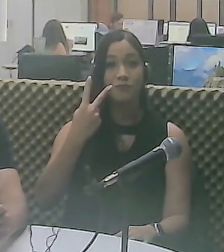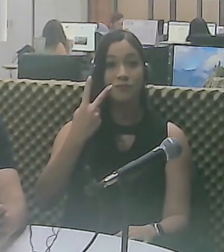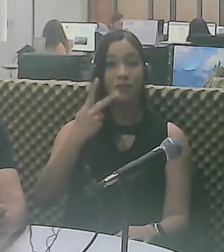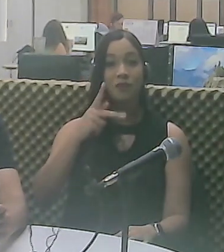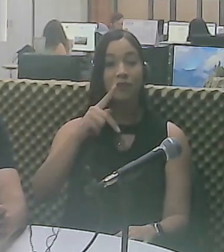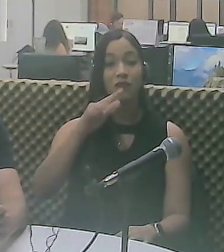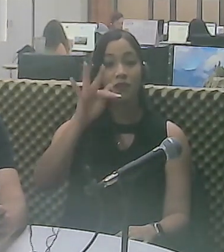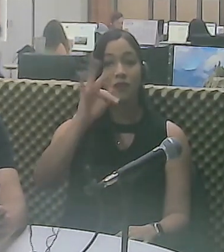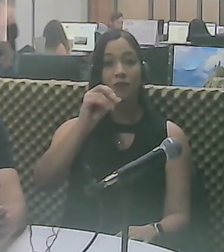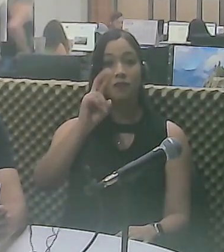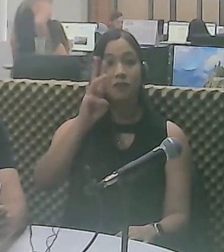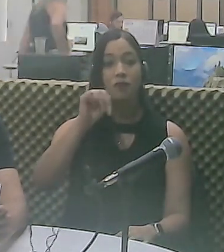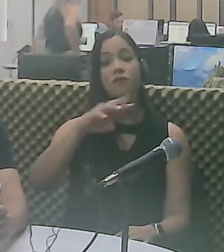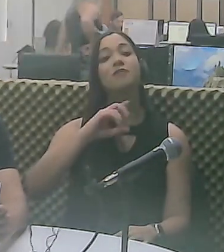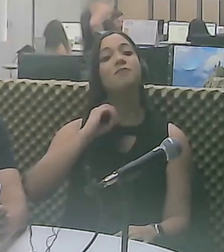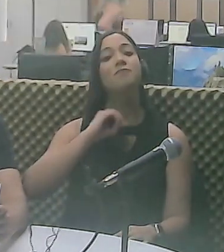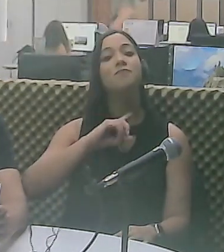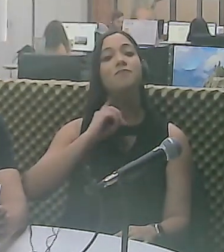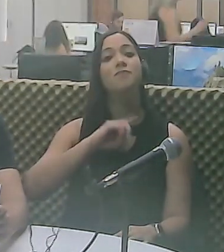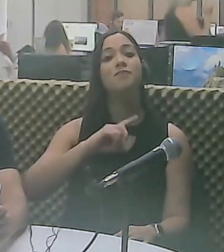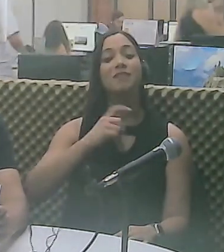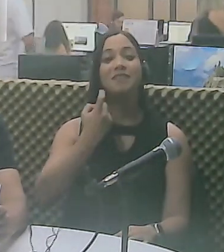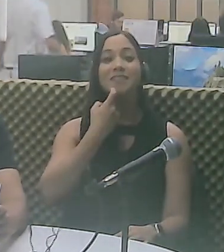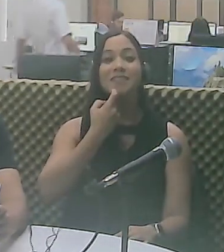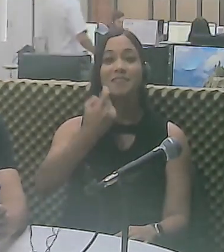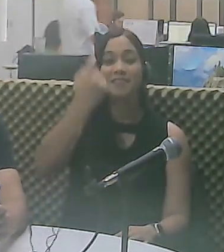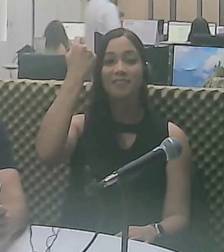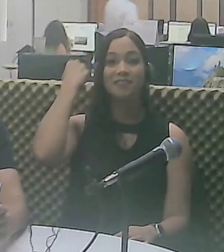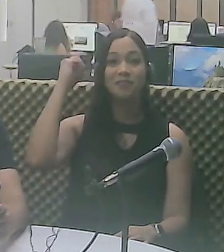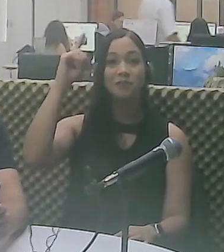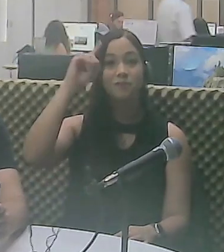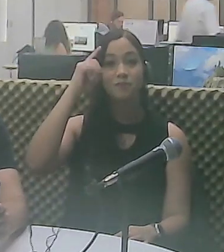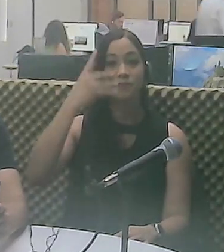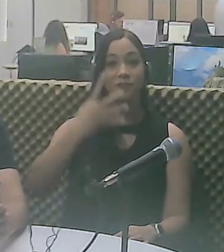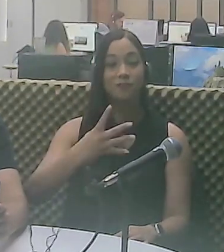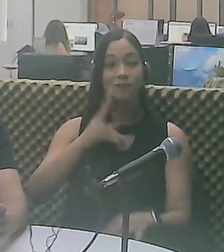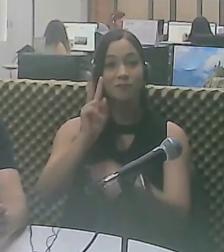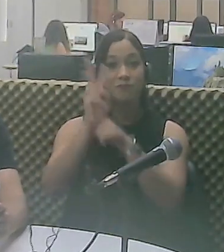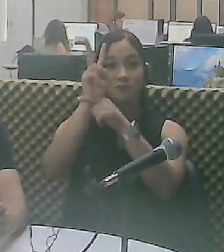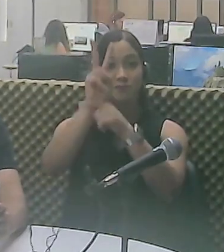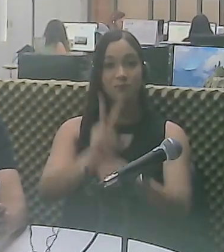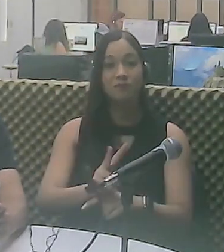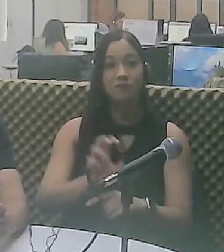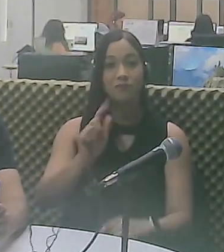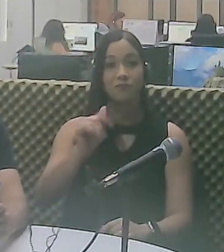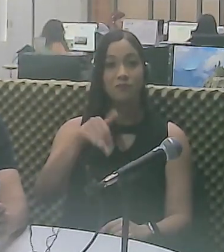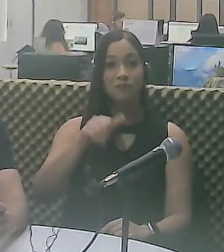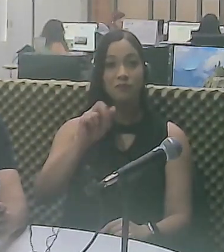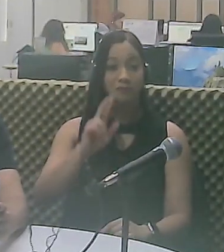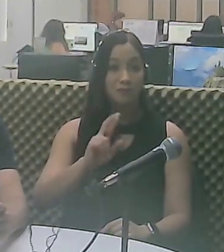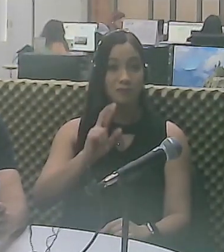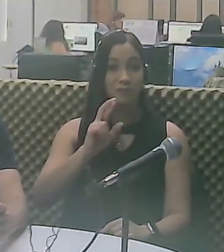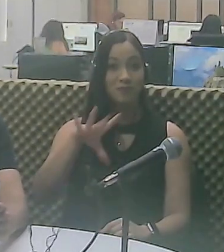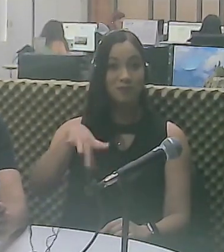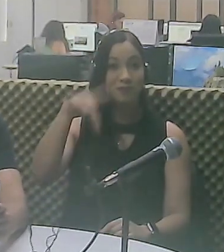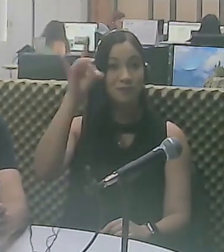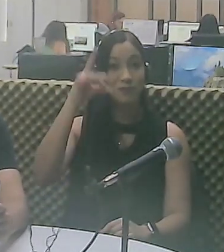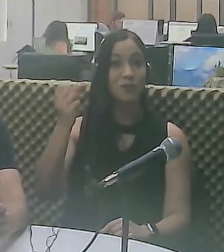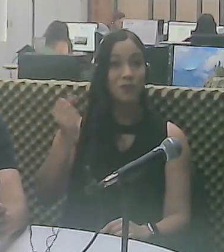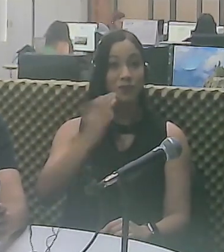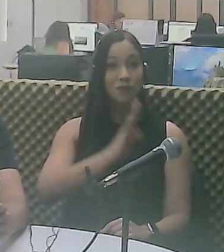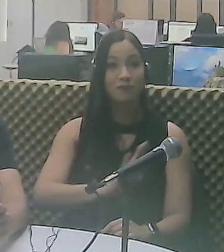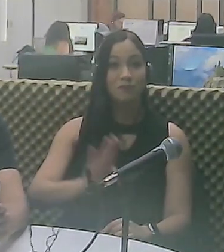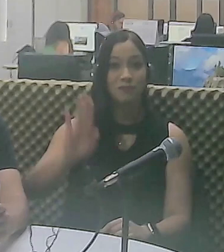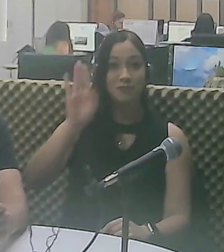o fórum dos Procon os mineiros na última sexta-feira dia 4 o superintendente egmar Ferraz foi eleito para novo